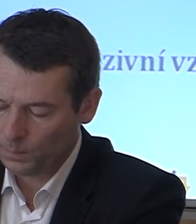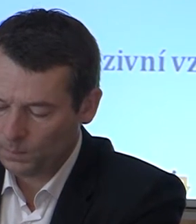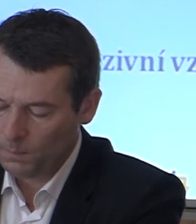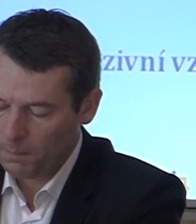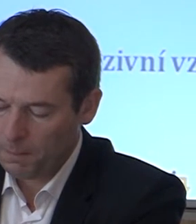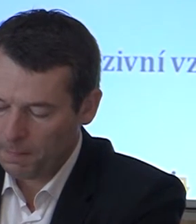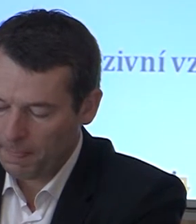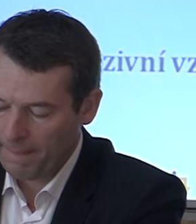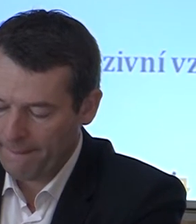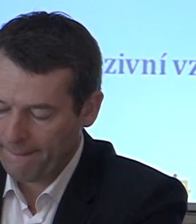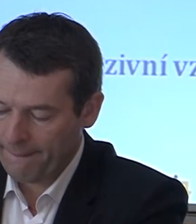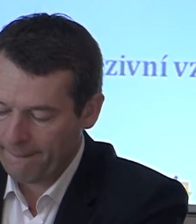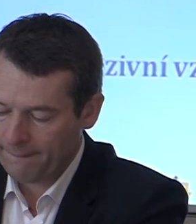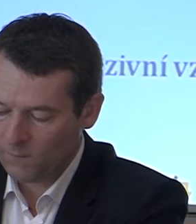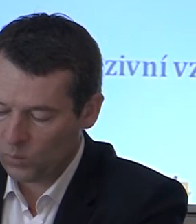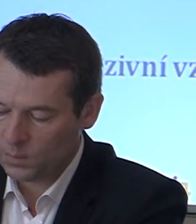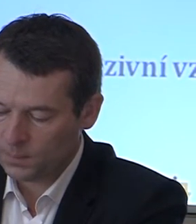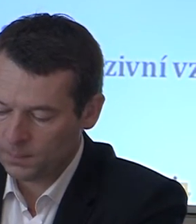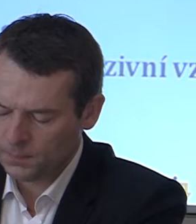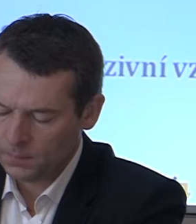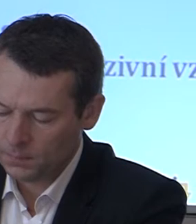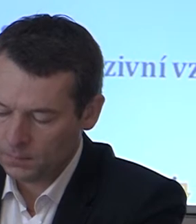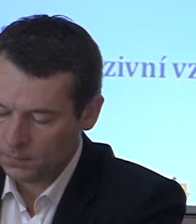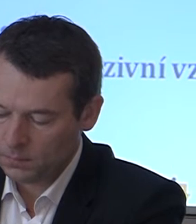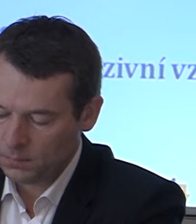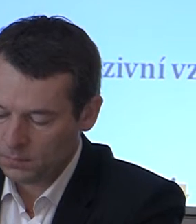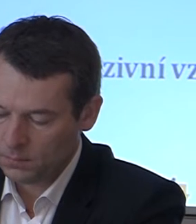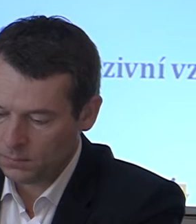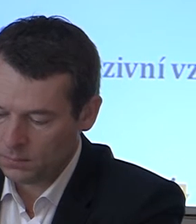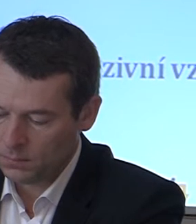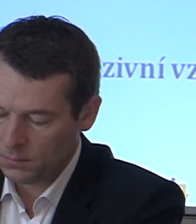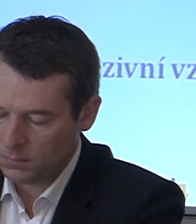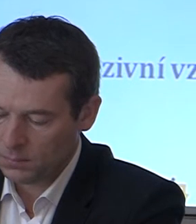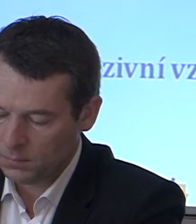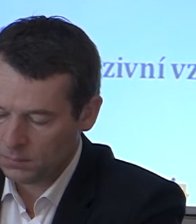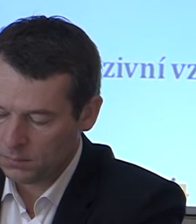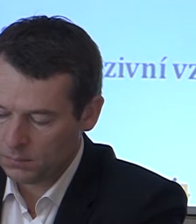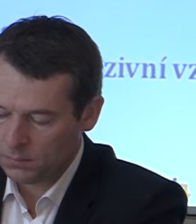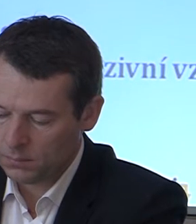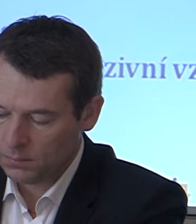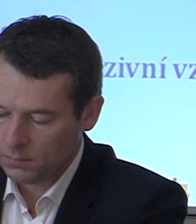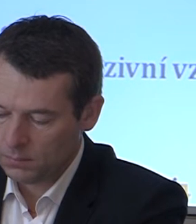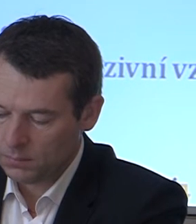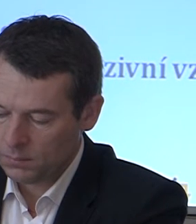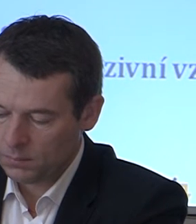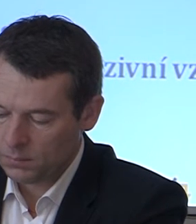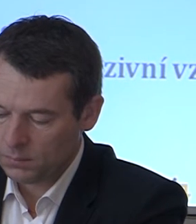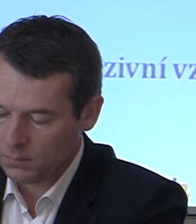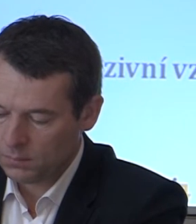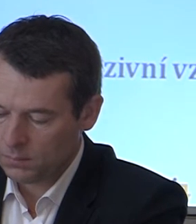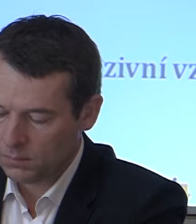je v podstatě vyvrcholením všech těchto aktivit a oblastí, které v dané